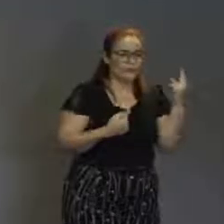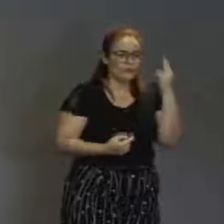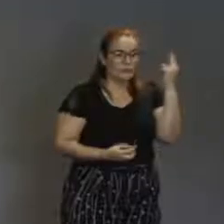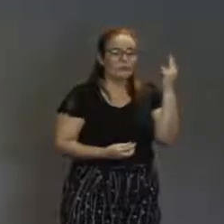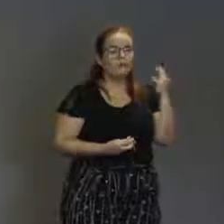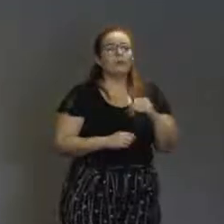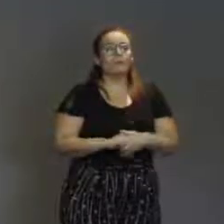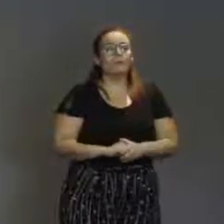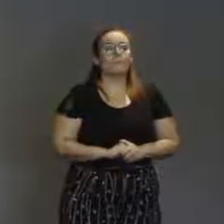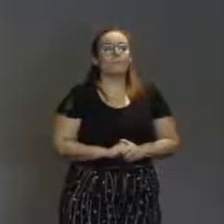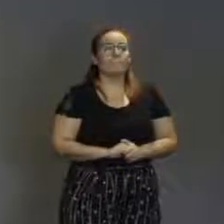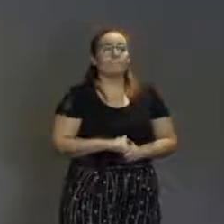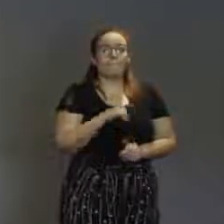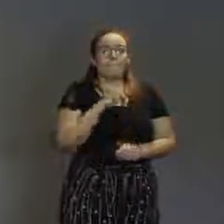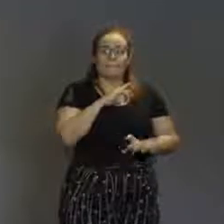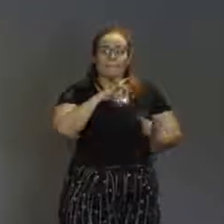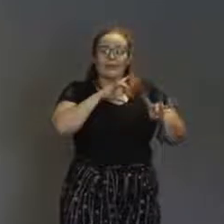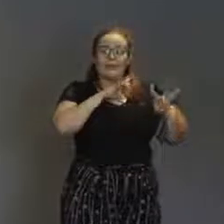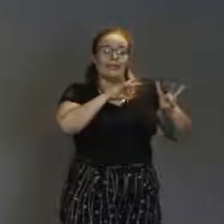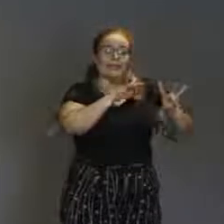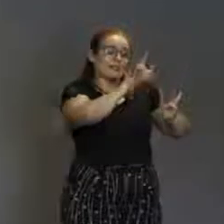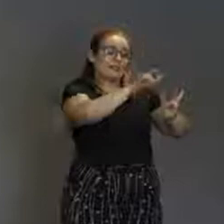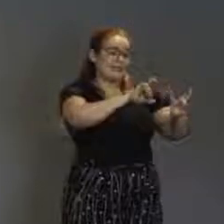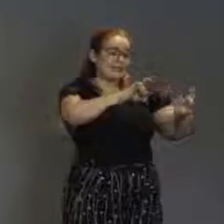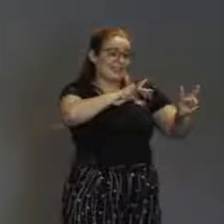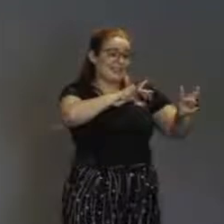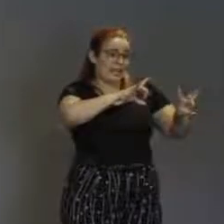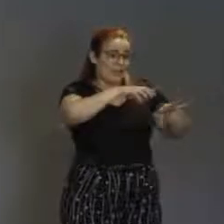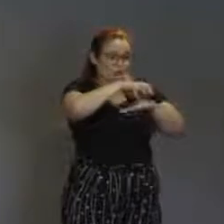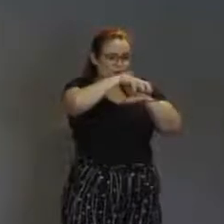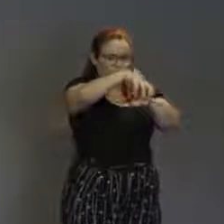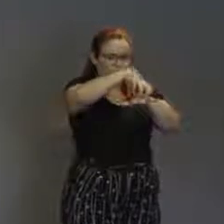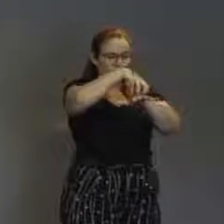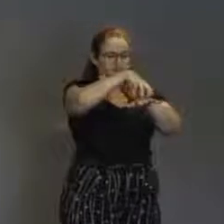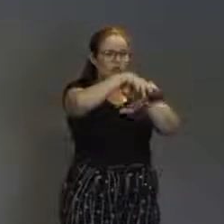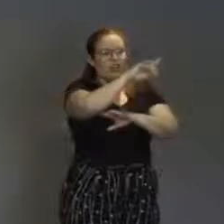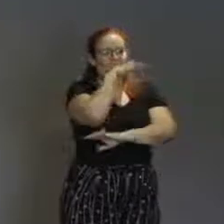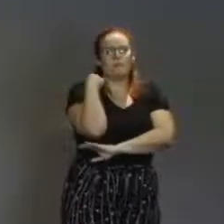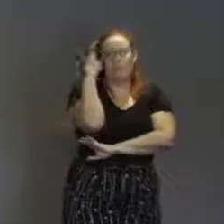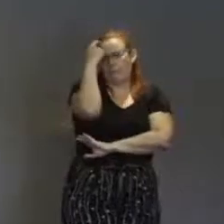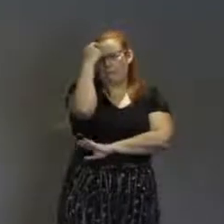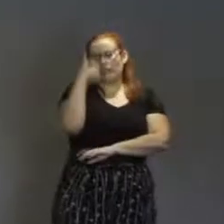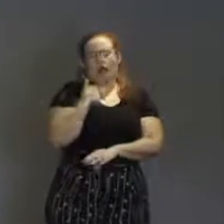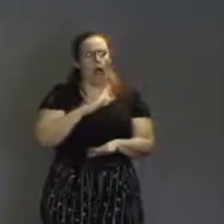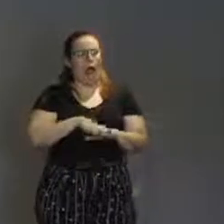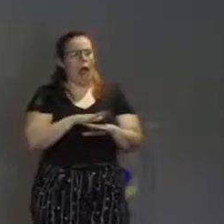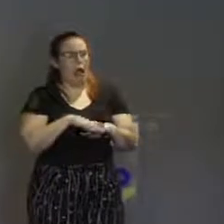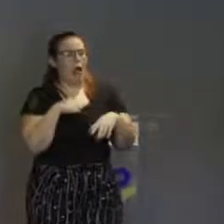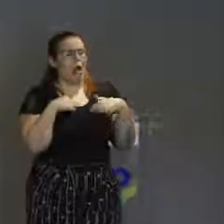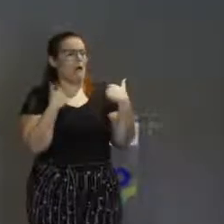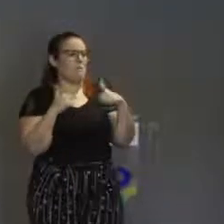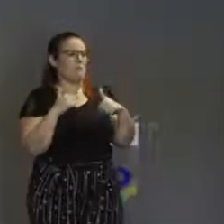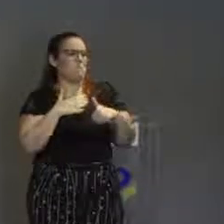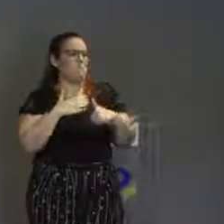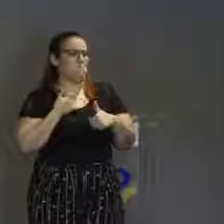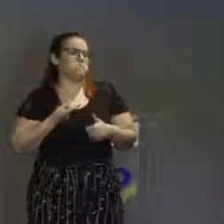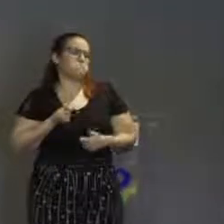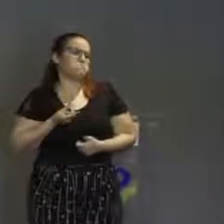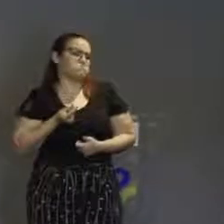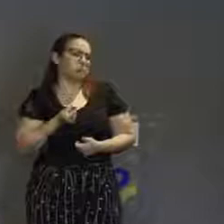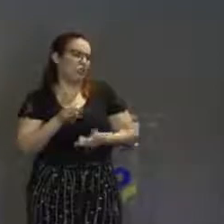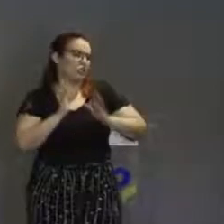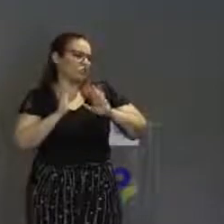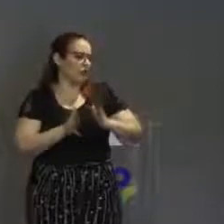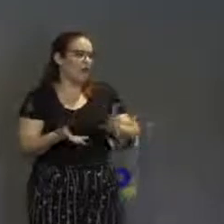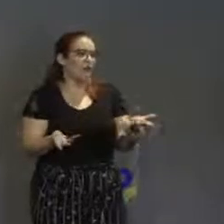dos técnicos de transporte, que acham que fazem a coisa daquele jeito há muito tempo e que acham que inovação é